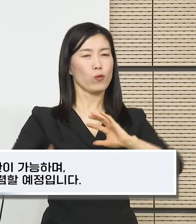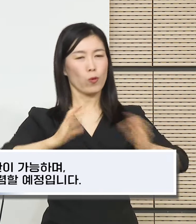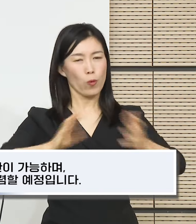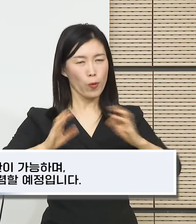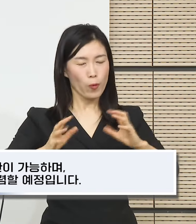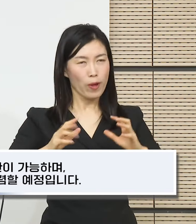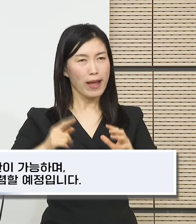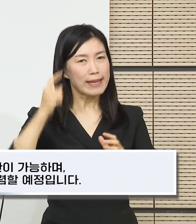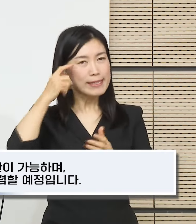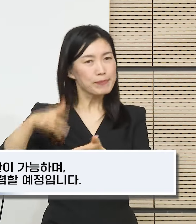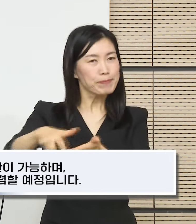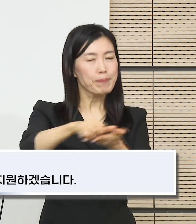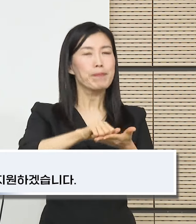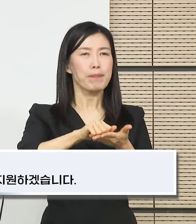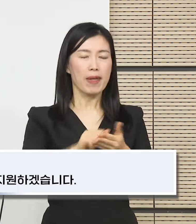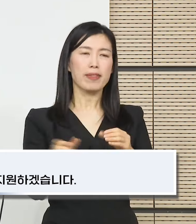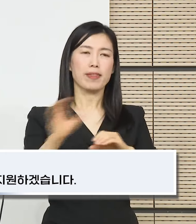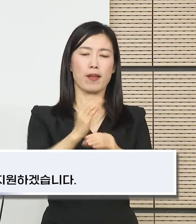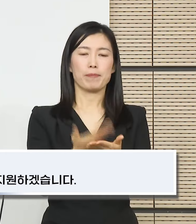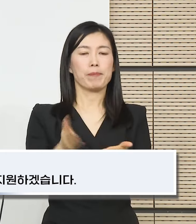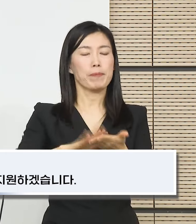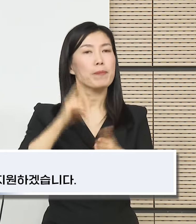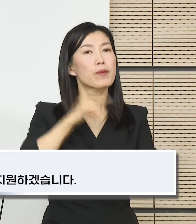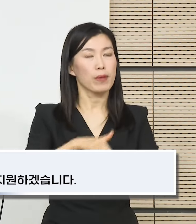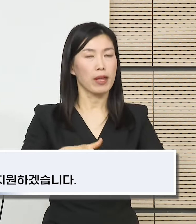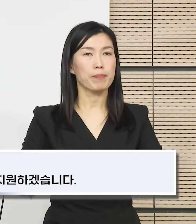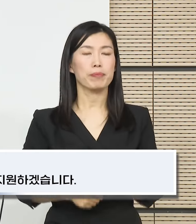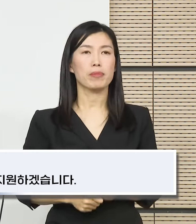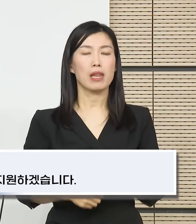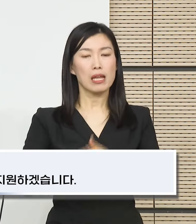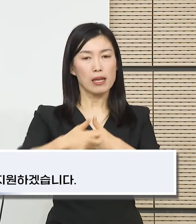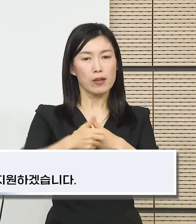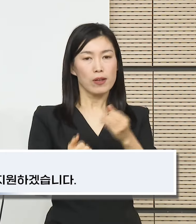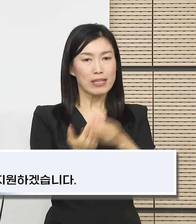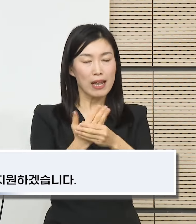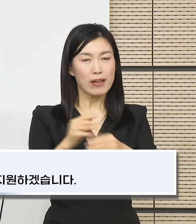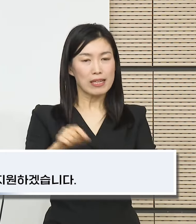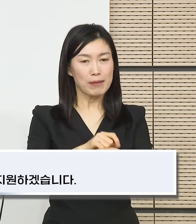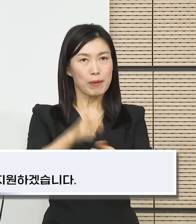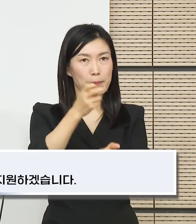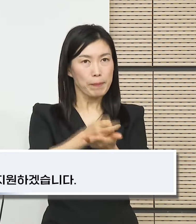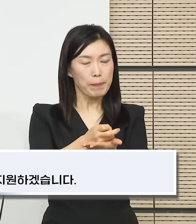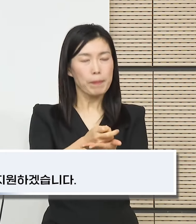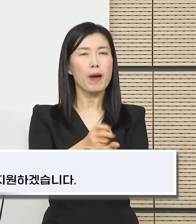수렴할 예정입니다. 정부는 의료사고처리특례법 제정안이